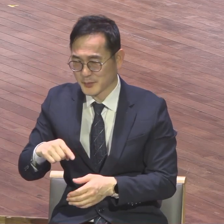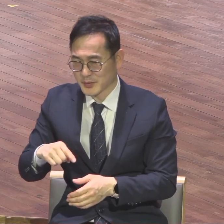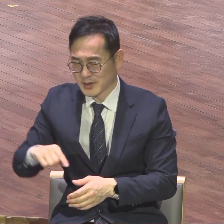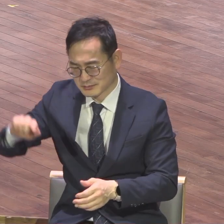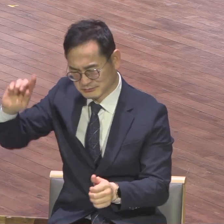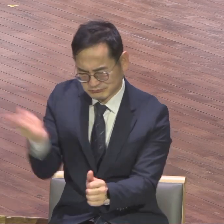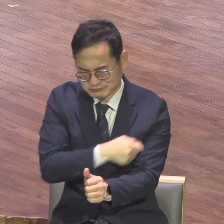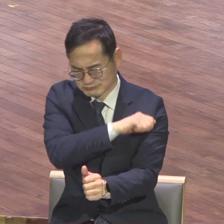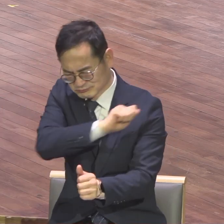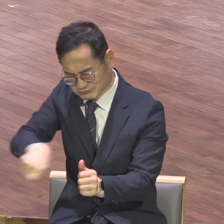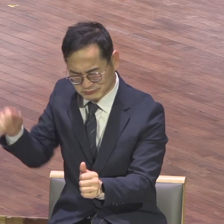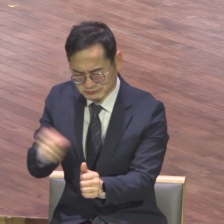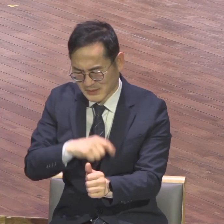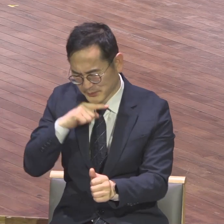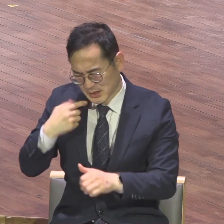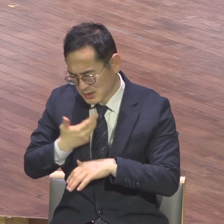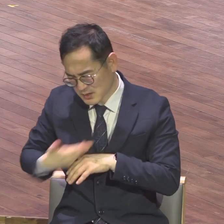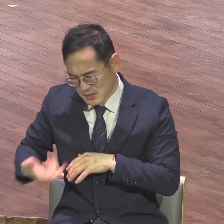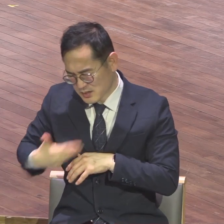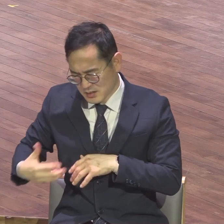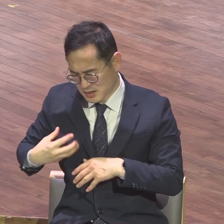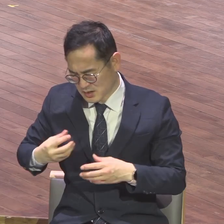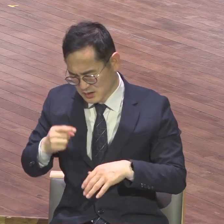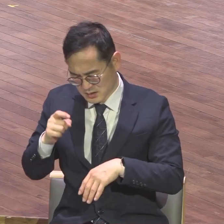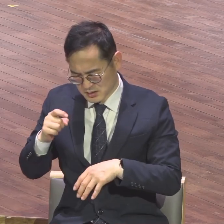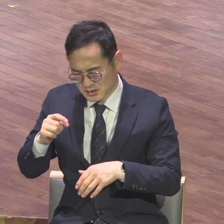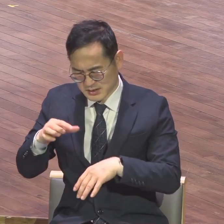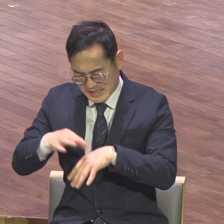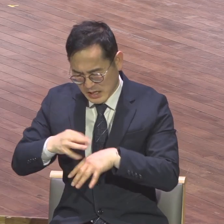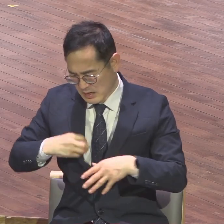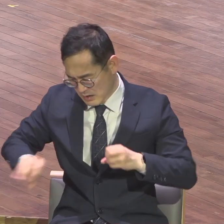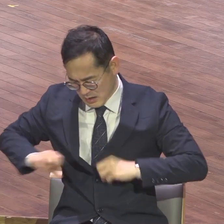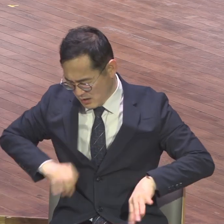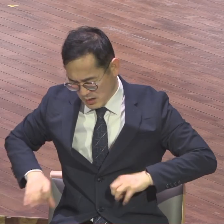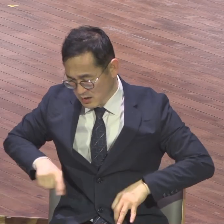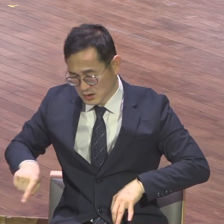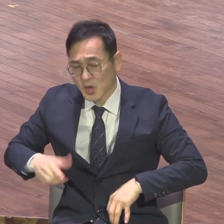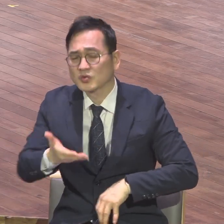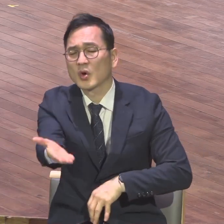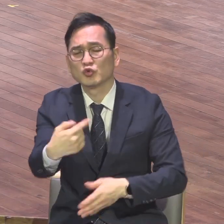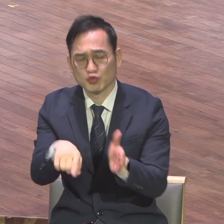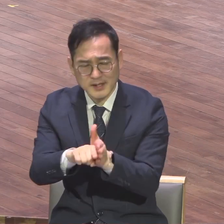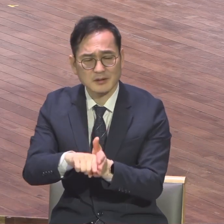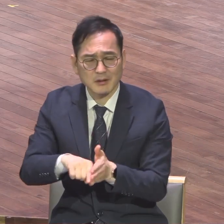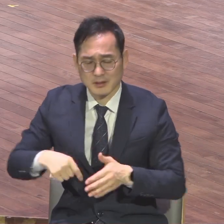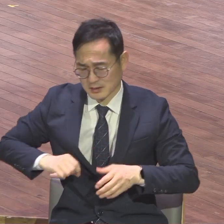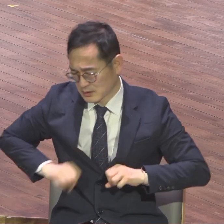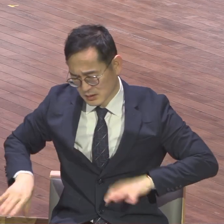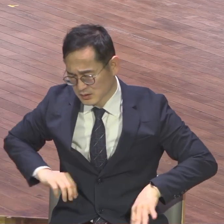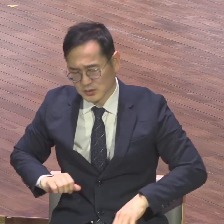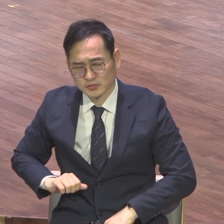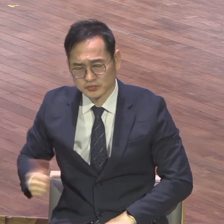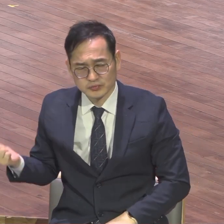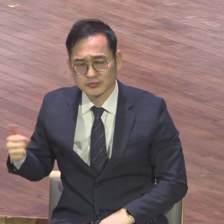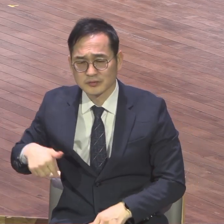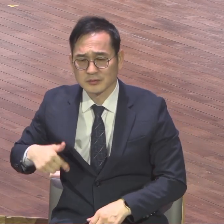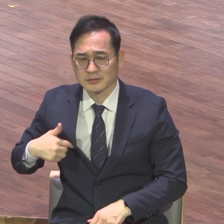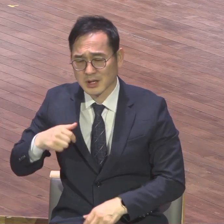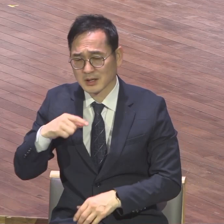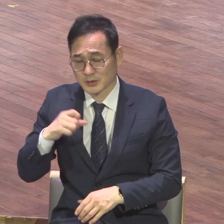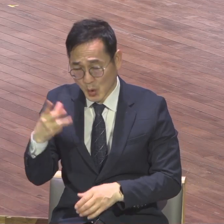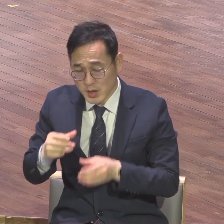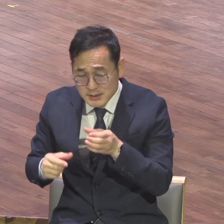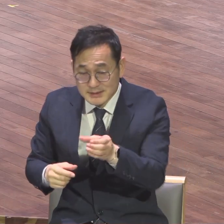그리고 이후에 잔을 들고 감사기도 하신 후에 이렇게 말씀하십니다. 이것은 많은 사람을 위하여 흘리는 나의 피